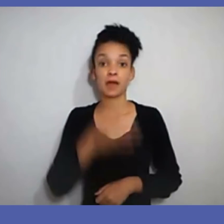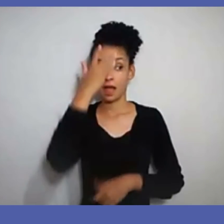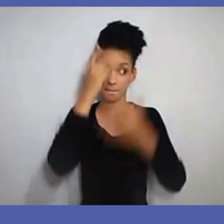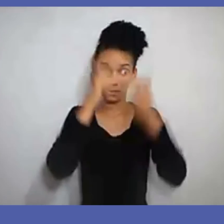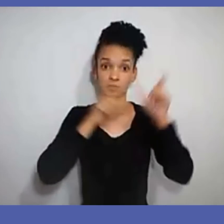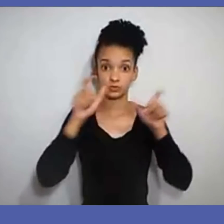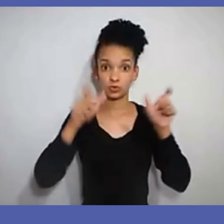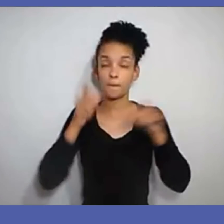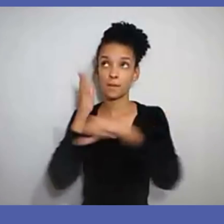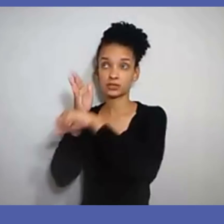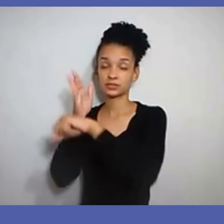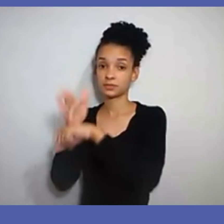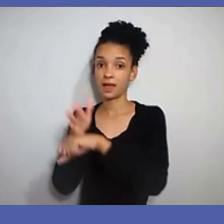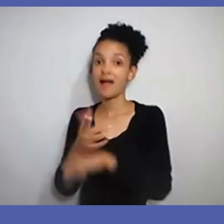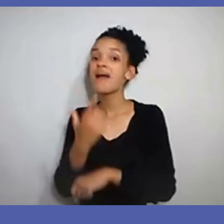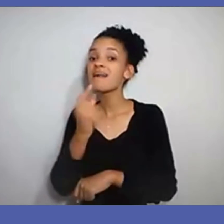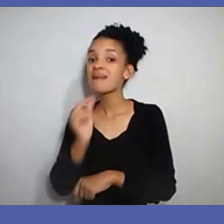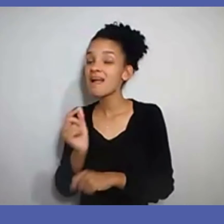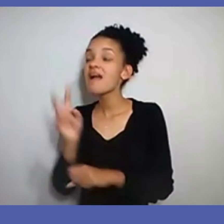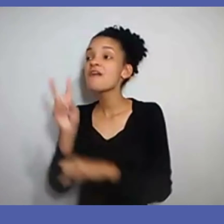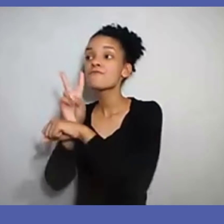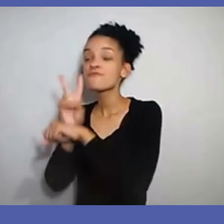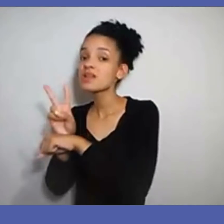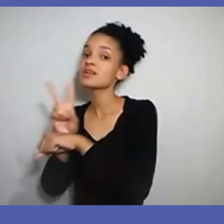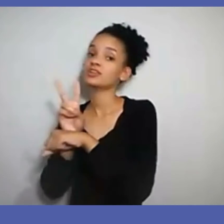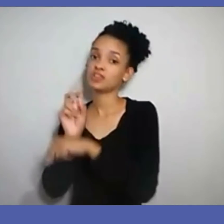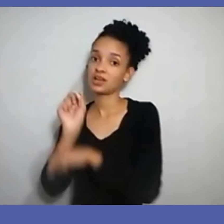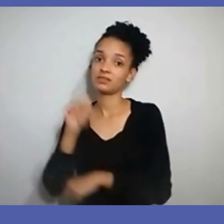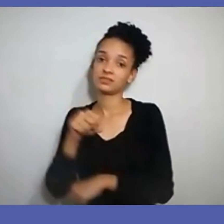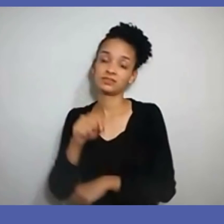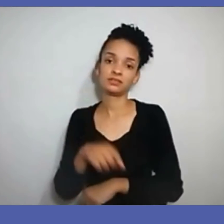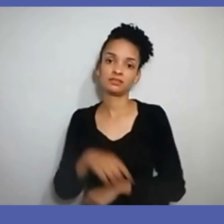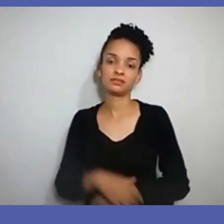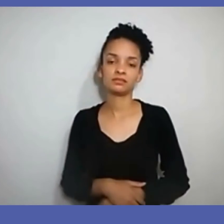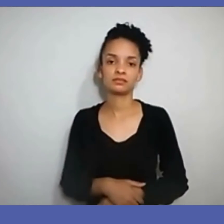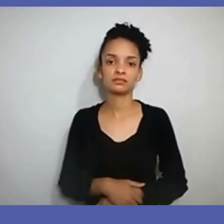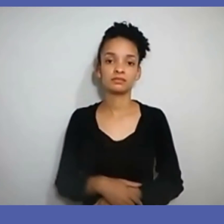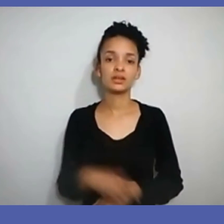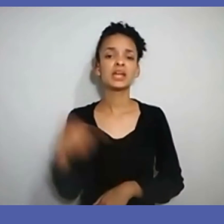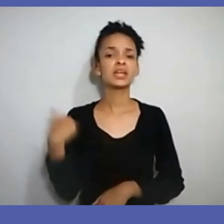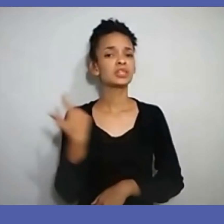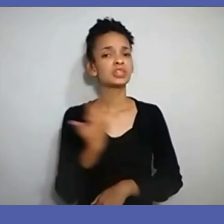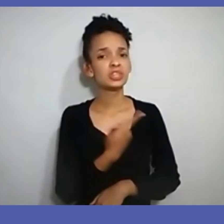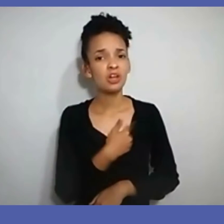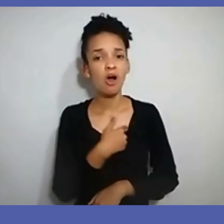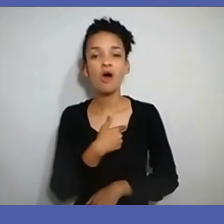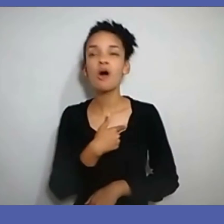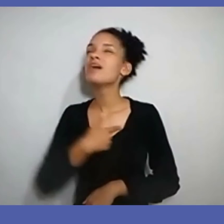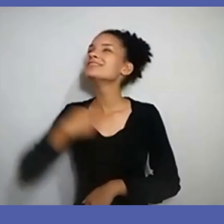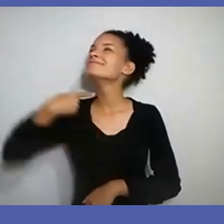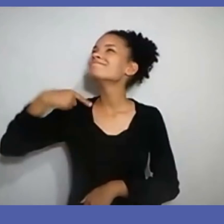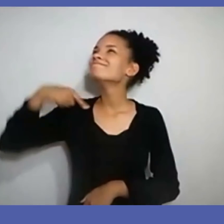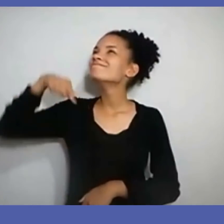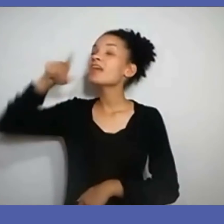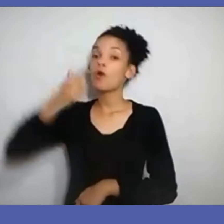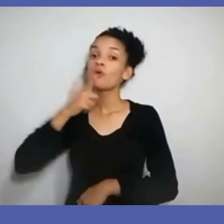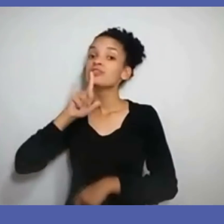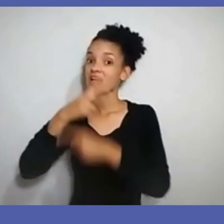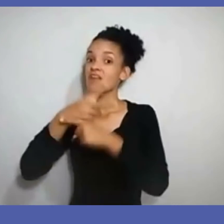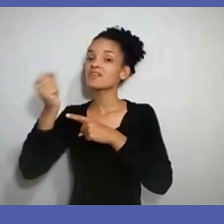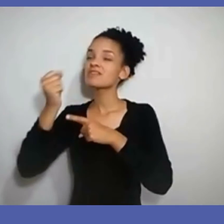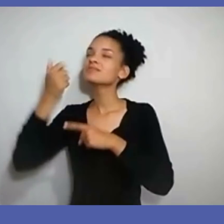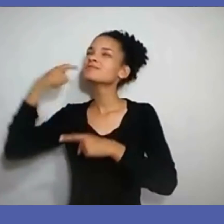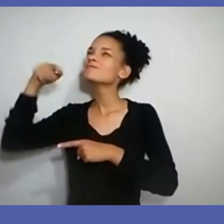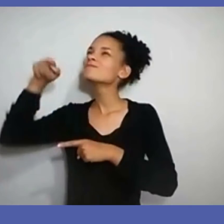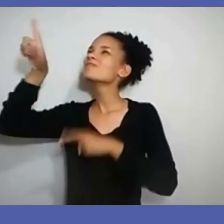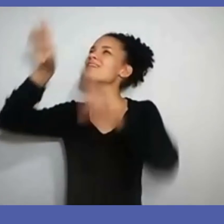nós, irmãos, os vencedores da igreja, vamos estar na parte celestial do reino milenar.